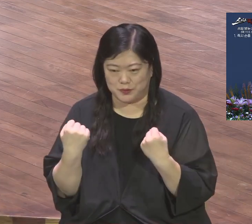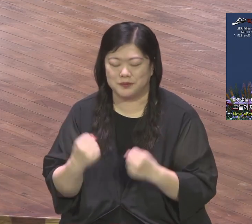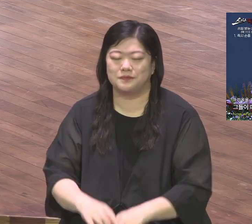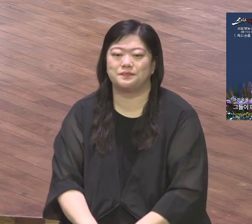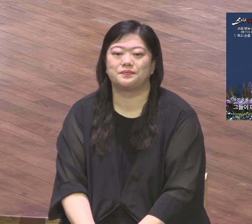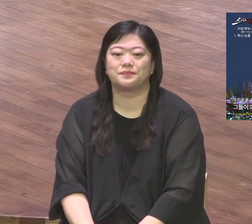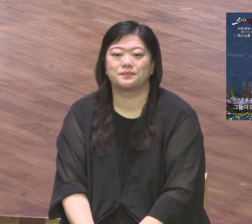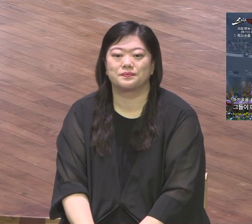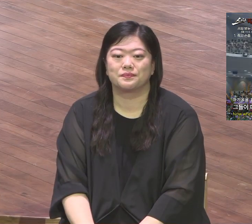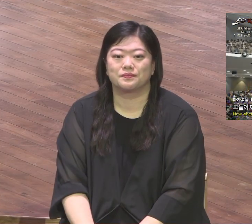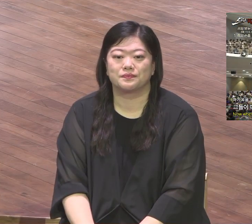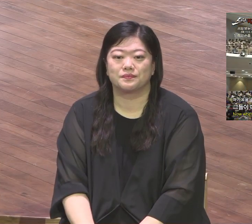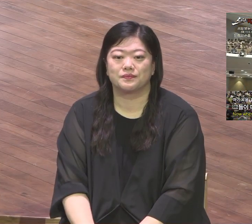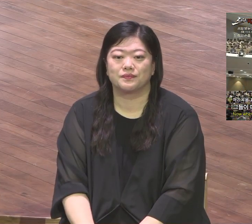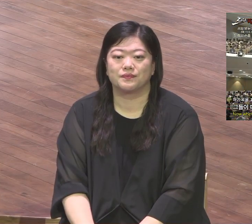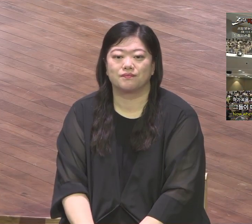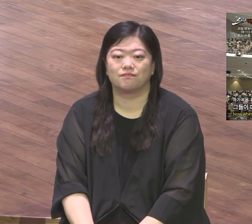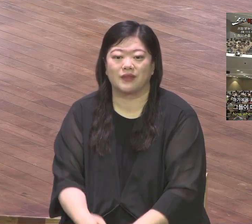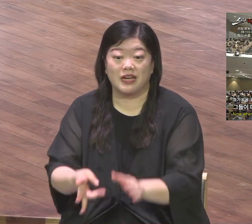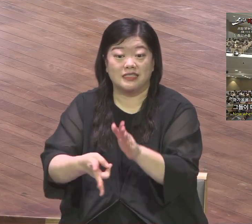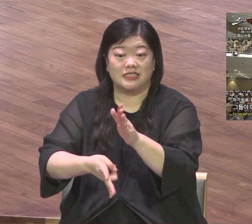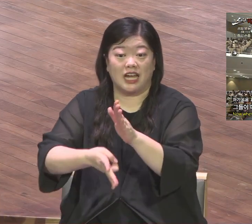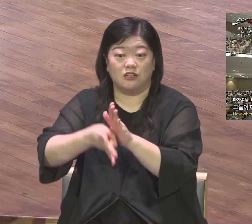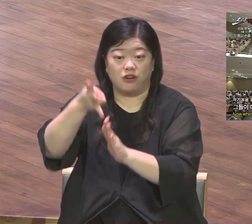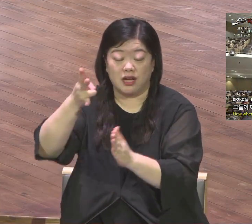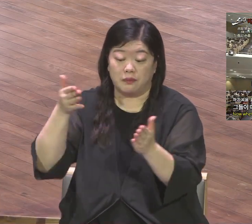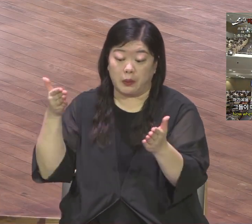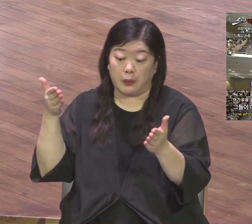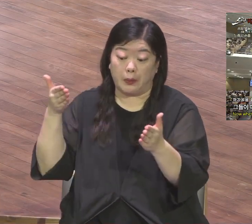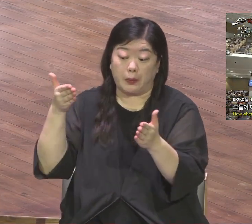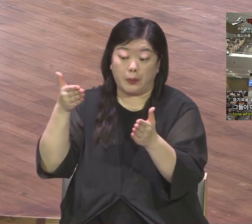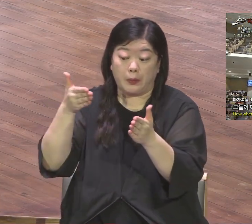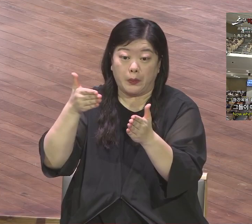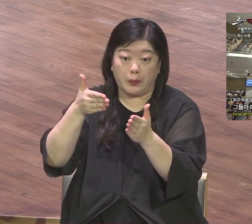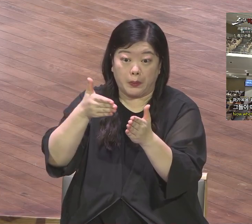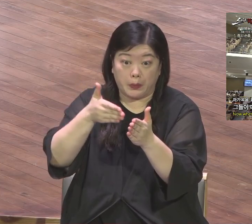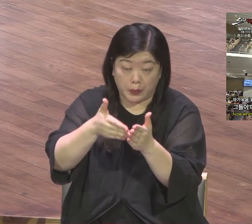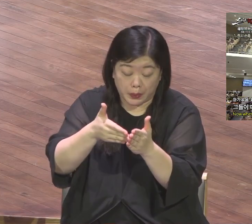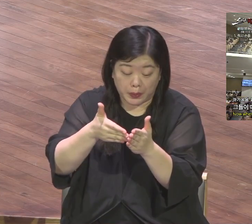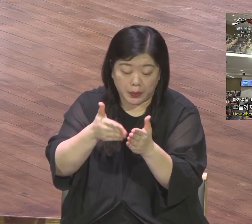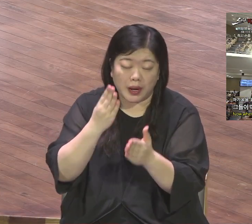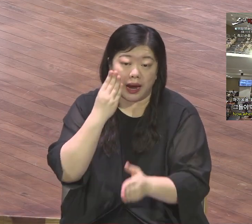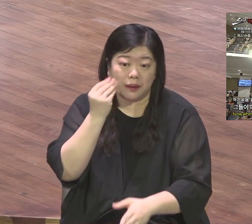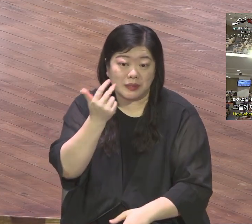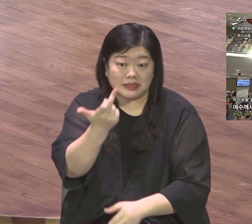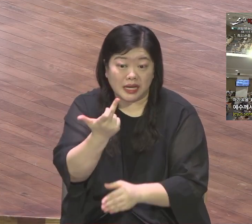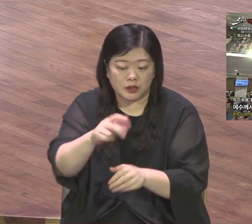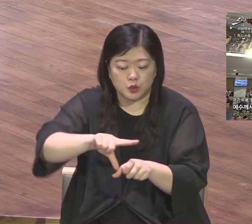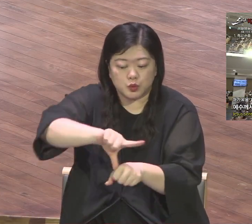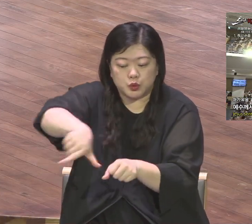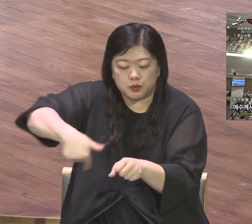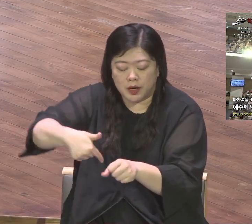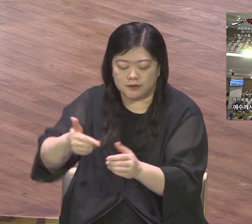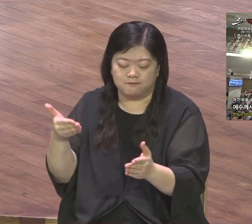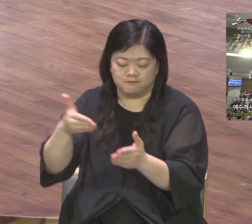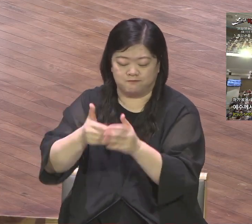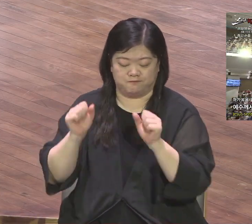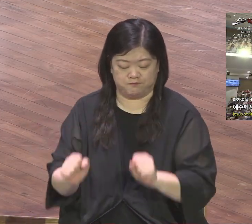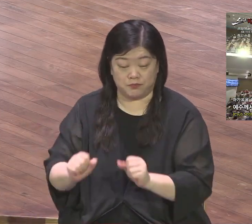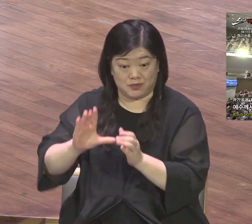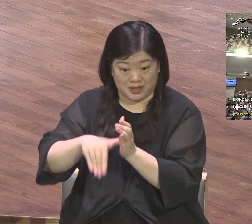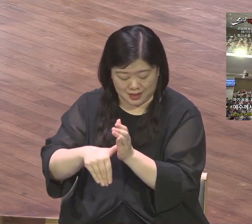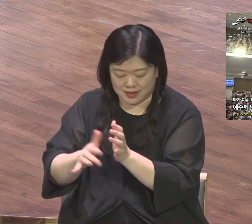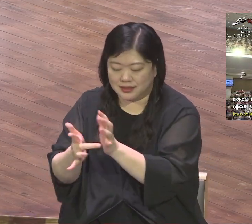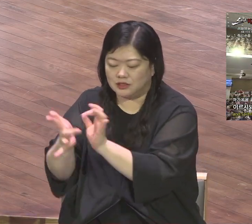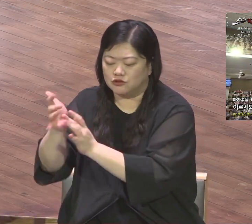3절을 봅니다. 그들이 예루살렘에 가까이 와서 감람산 벳바게와 베다니에 이르렀을 때에 예수께서 제자